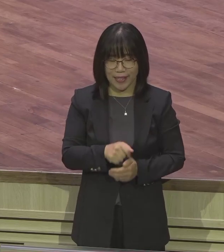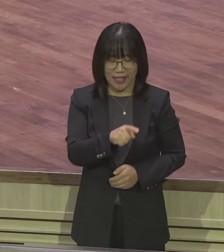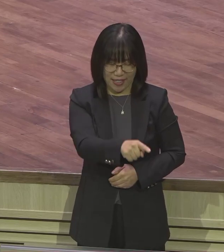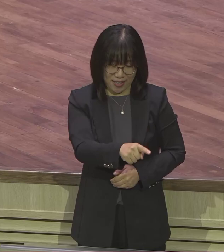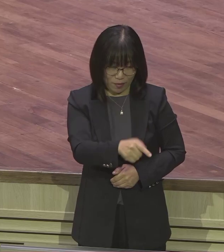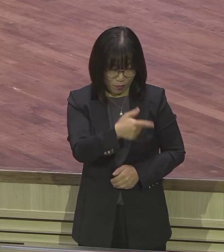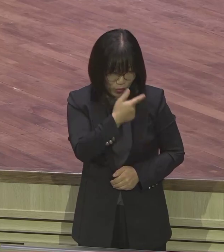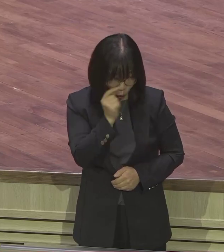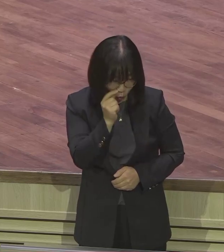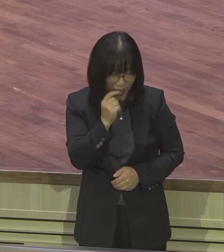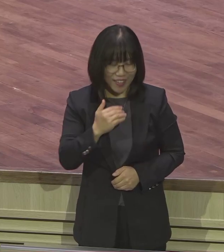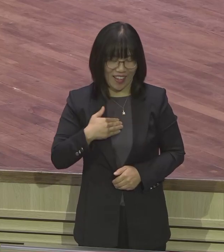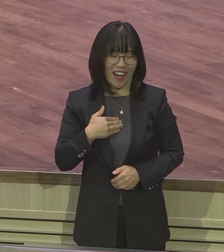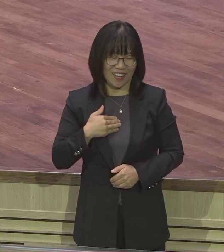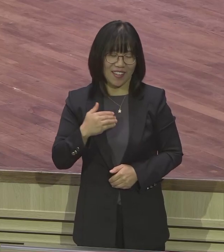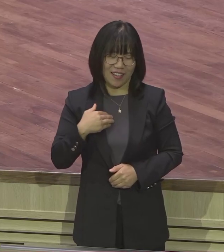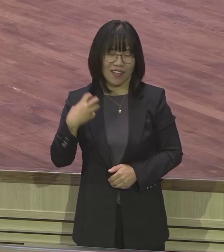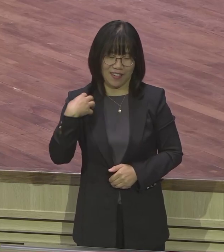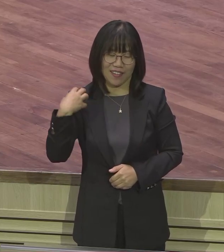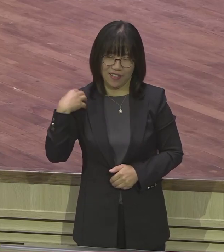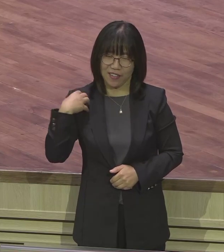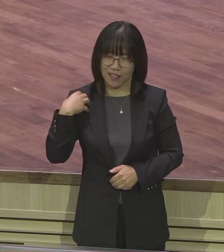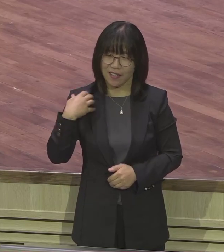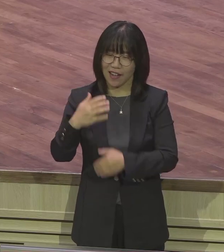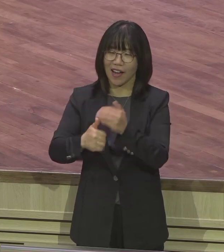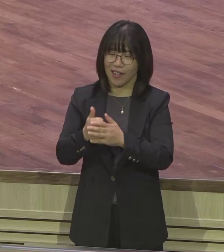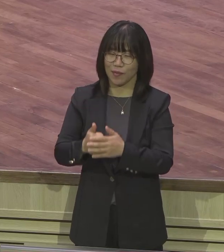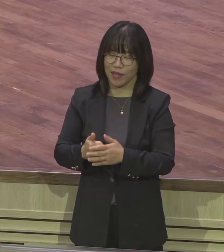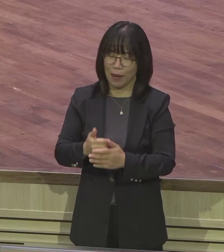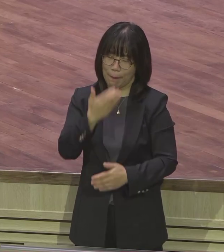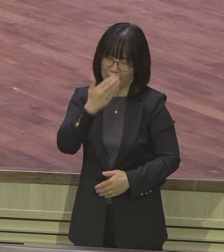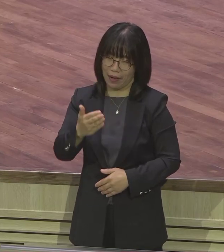일하신다니까. 그 대표로 보세요. 유광수 목사 보세요.